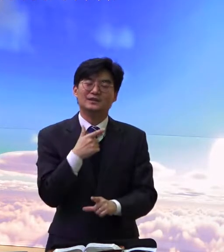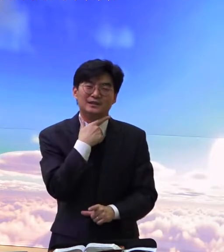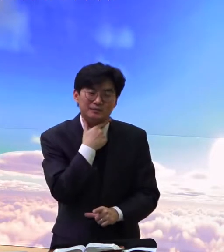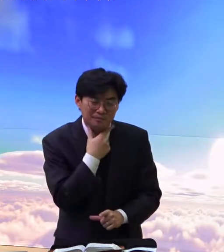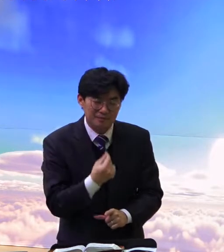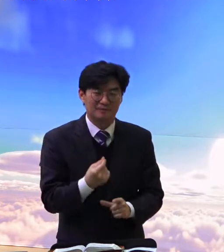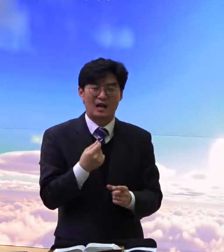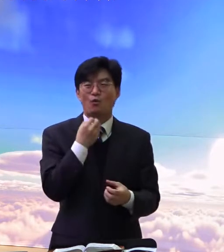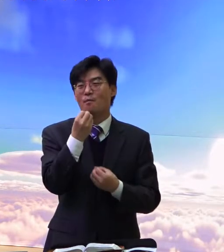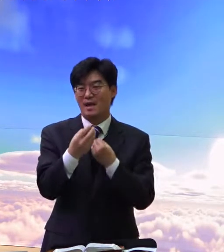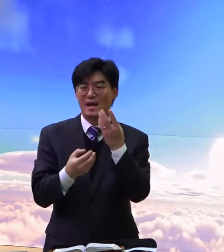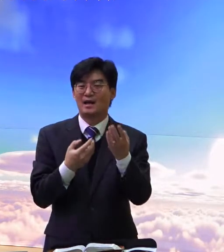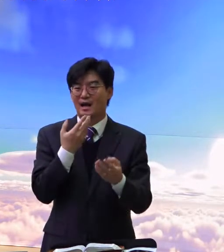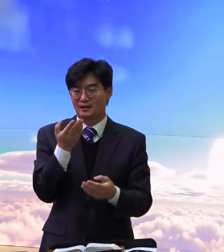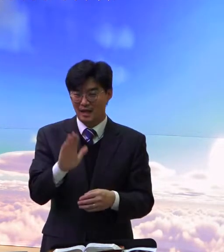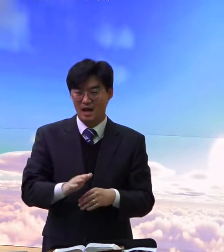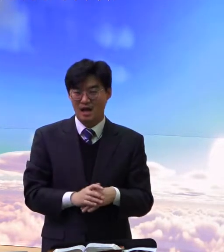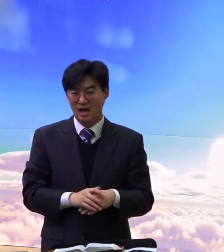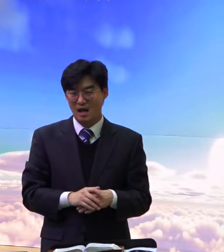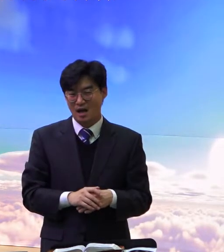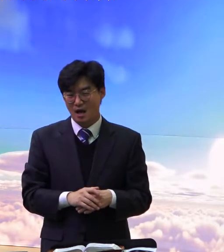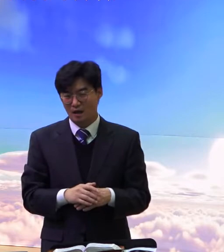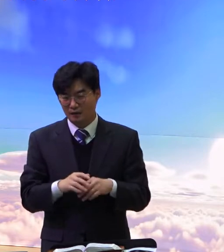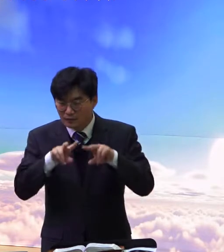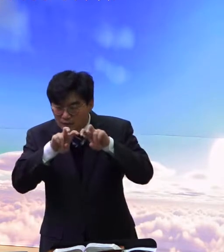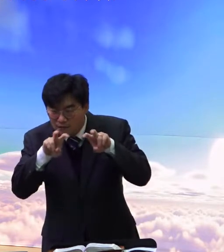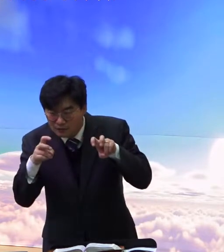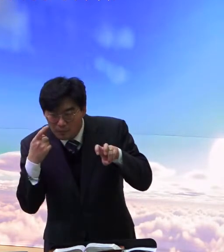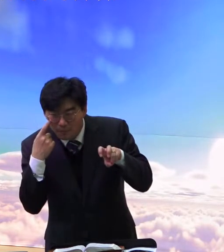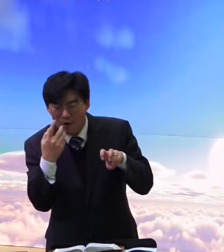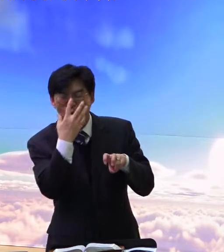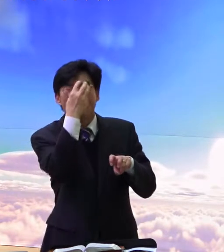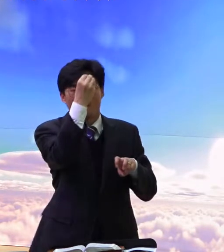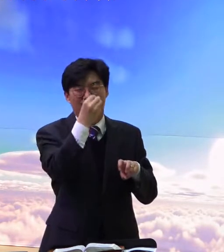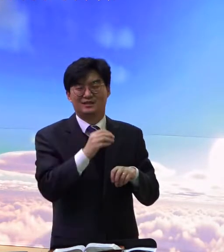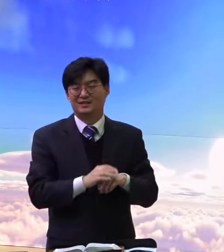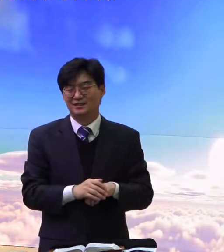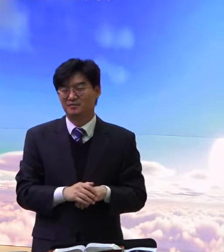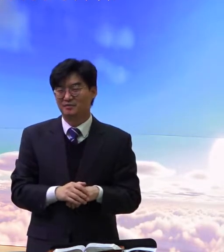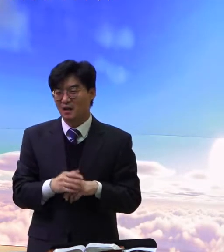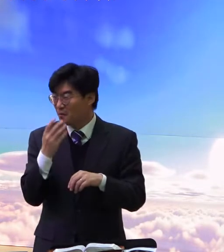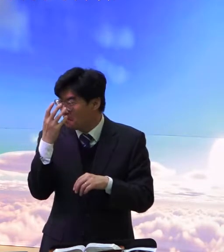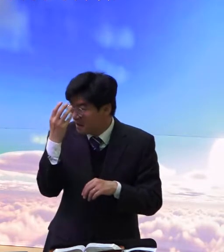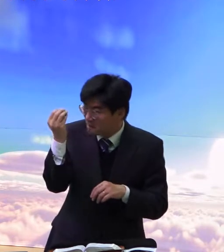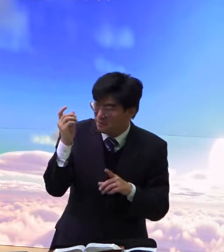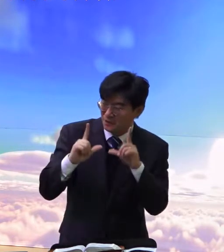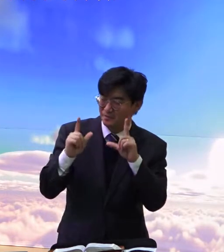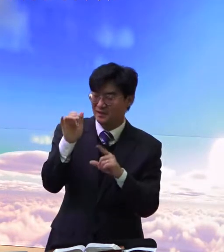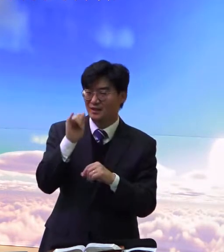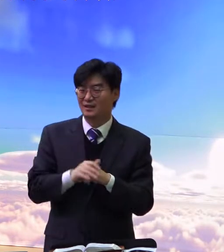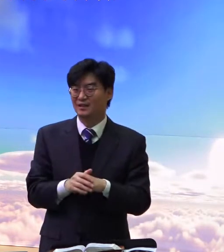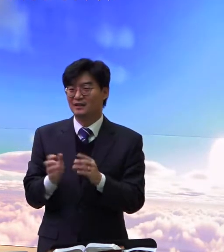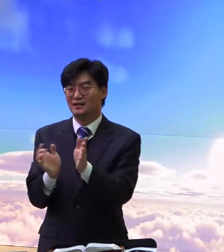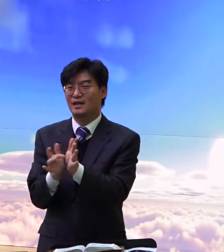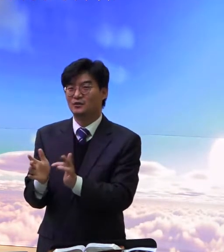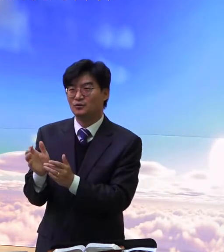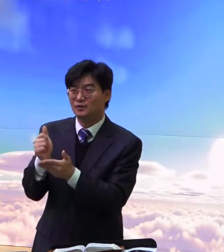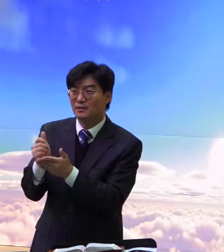중에서도 낮은 데로 내려가려고 하지 않는 사람들이 많이 있습니다. 예수님이 받으셔야 할